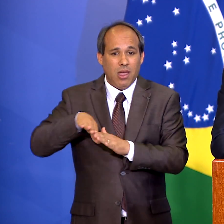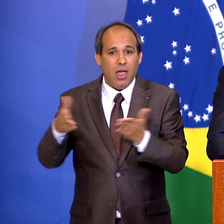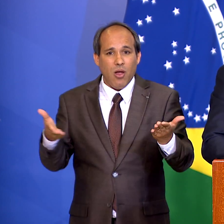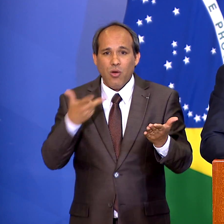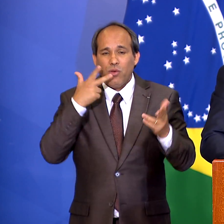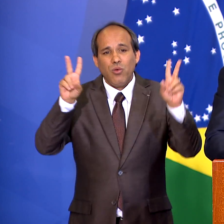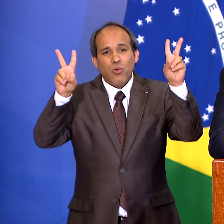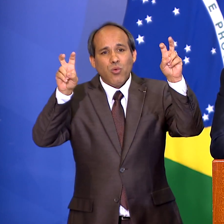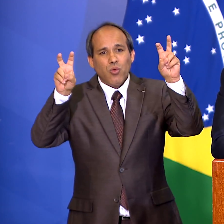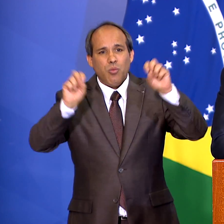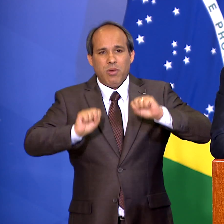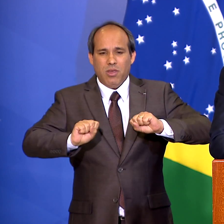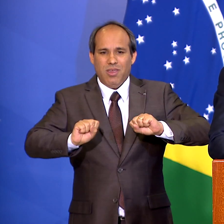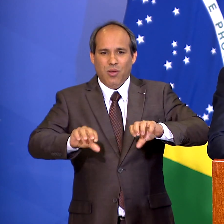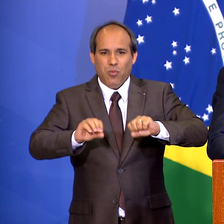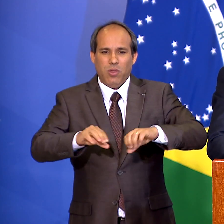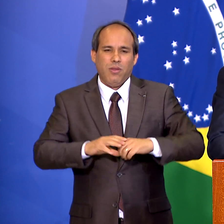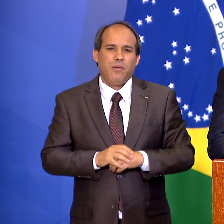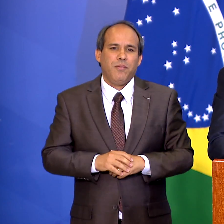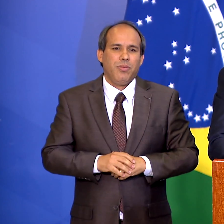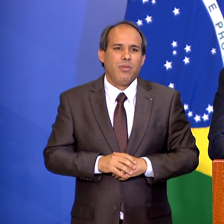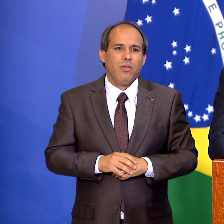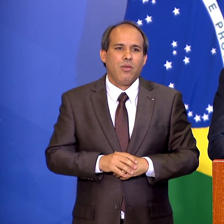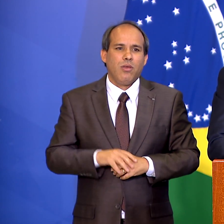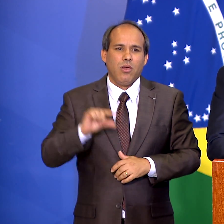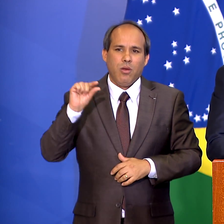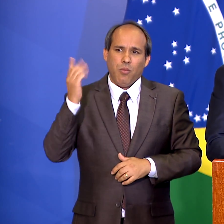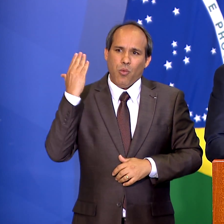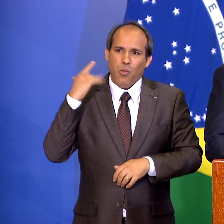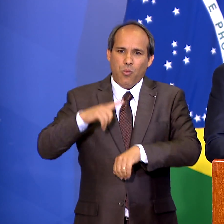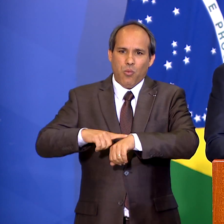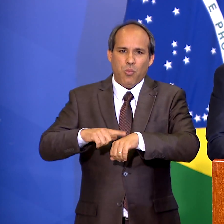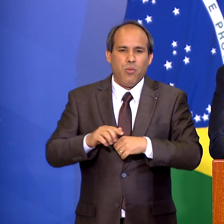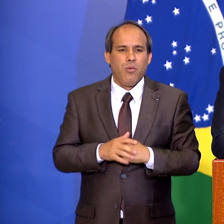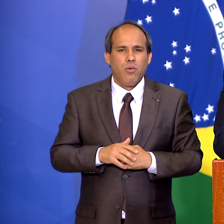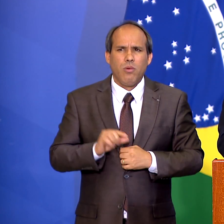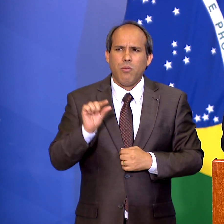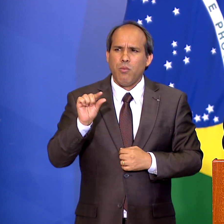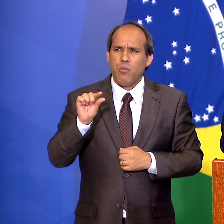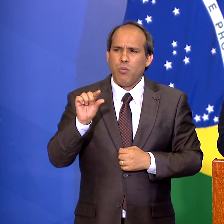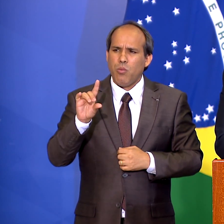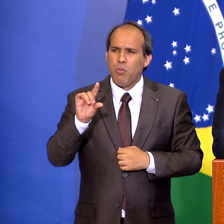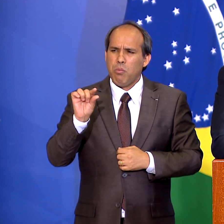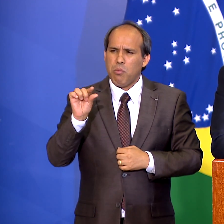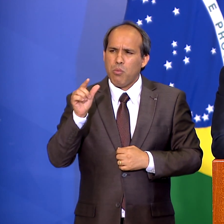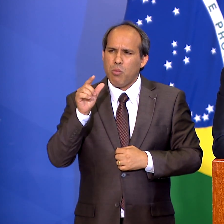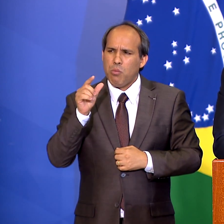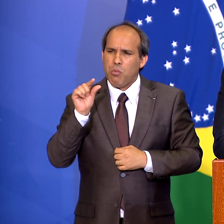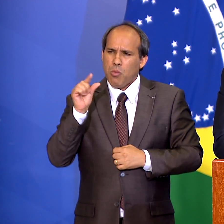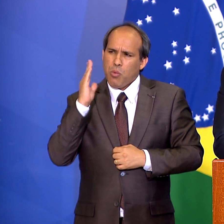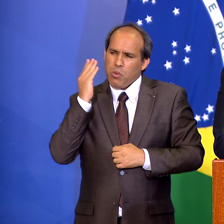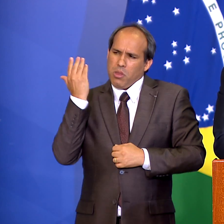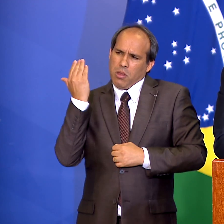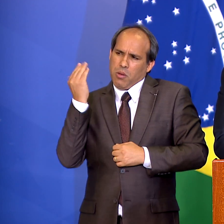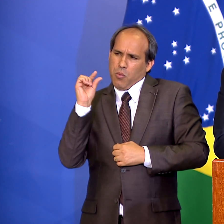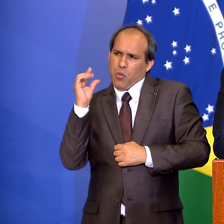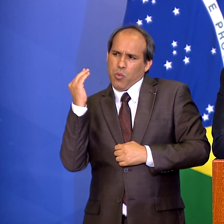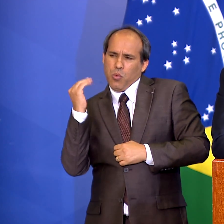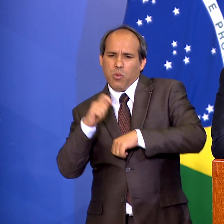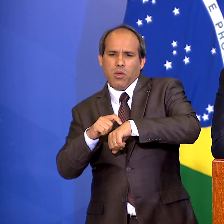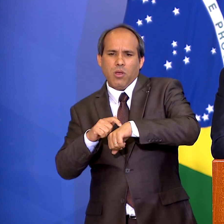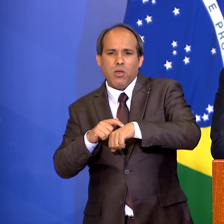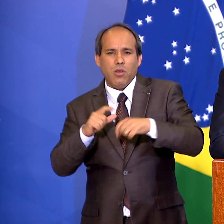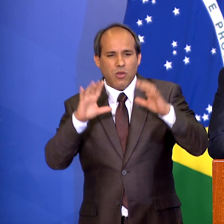da educação, há pouco tempo, poucos dias, decidimos com o ministro Milton